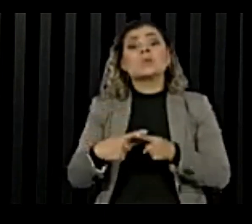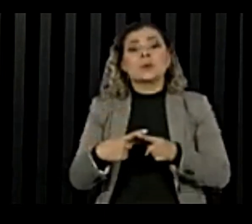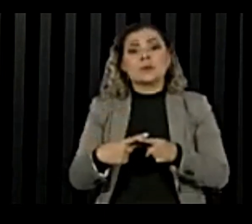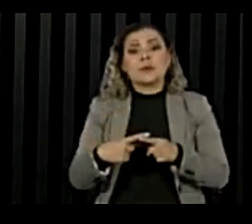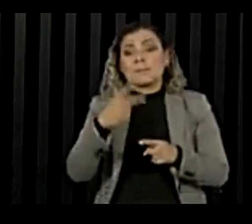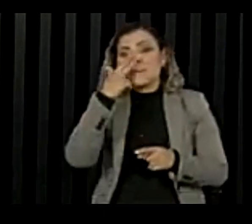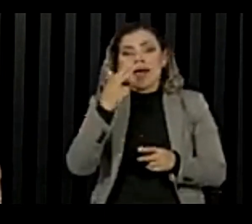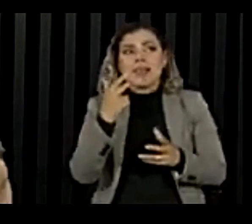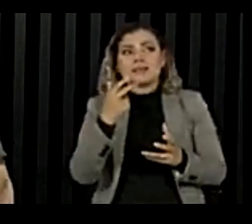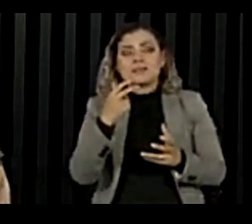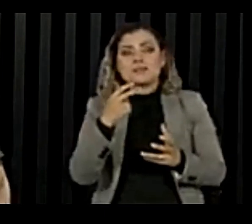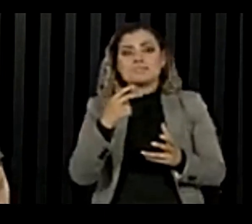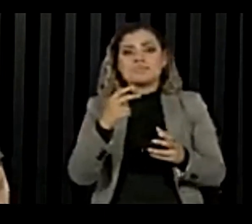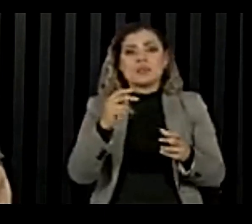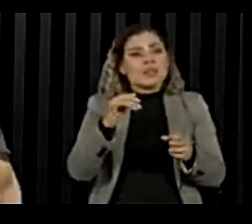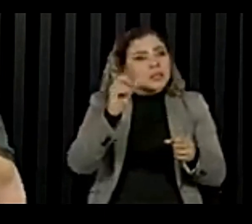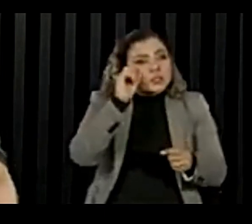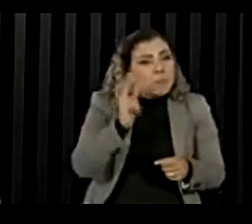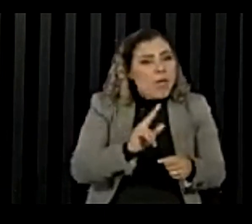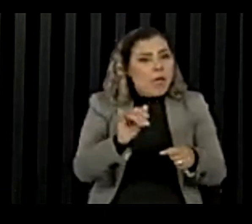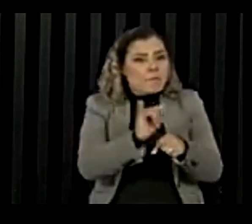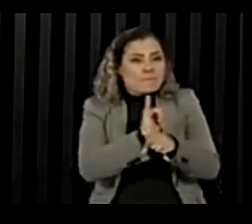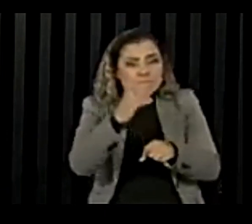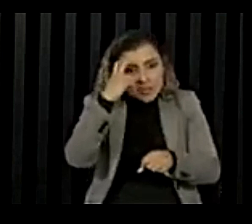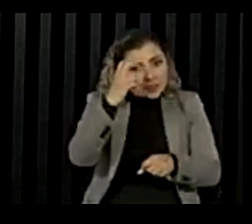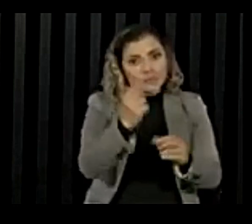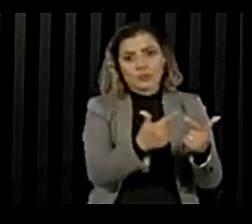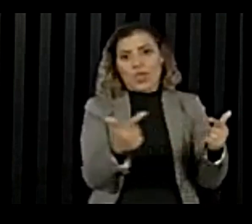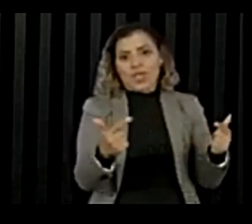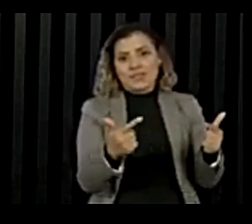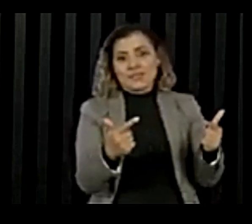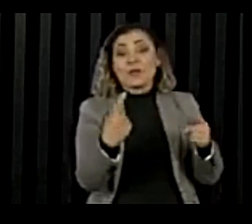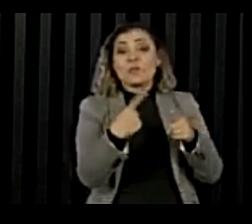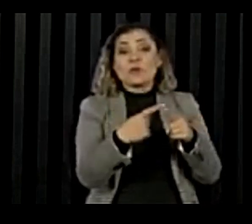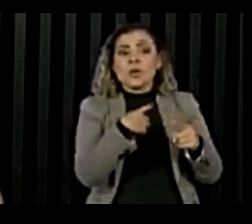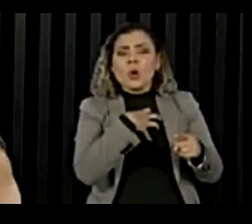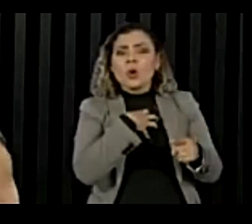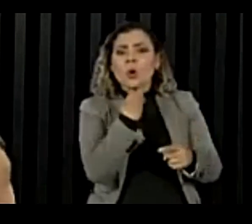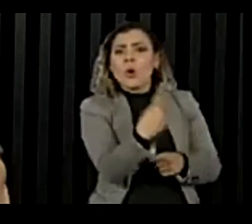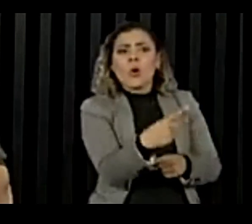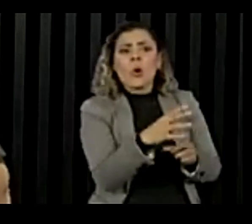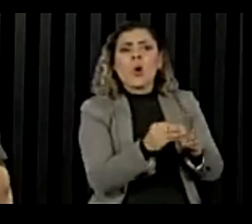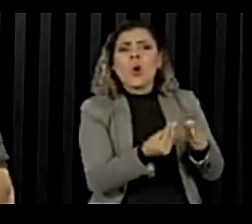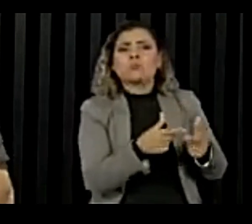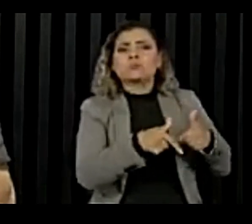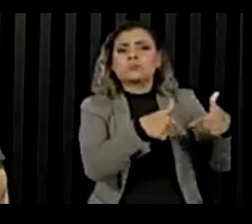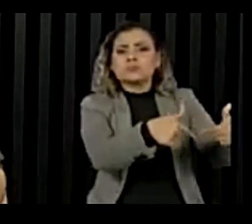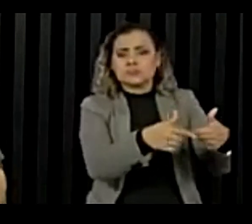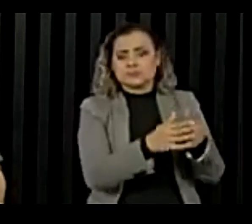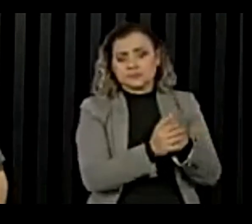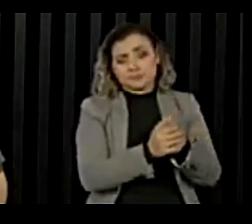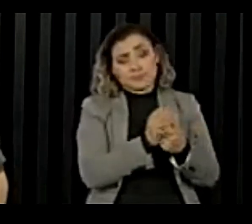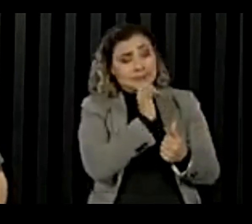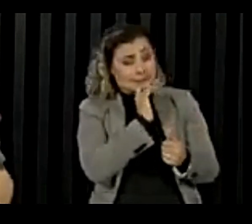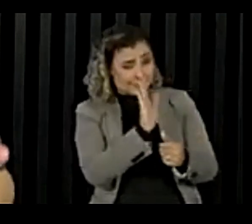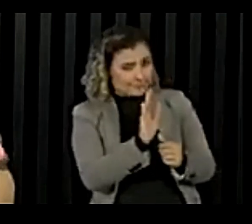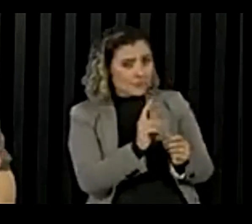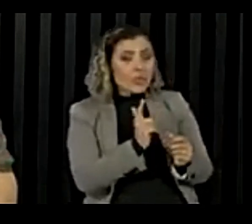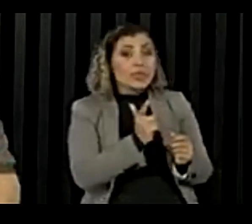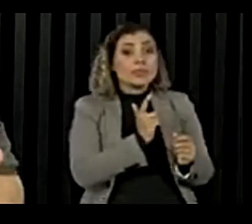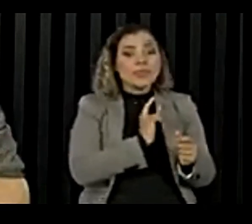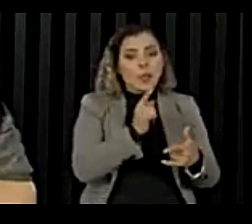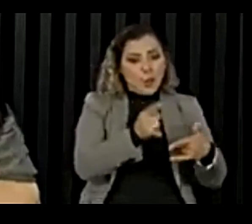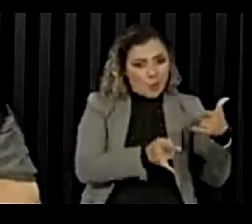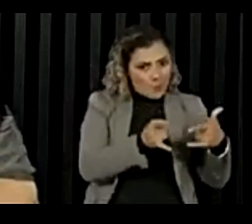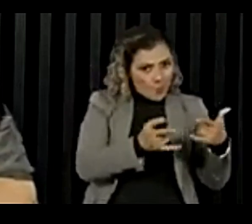mais inteligente. É preciso rever a maneira como isso está sendo feito. A gente está lidando com